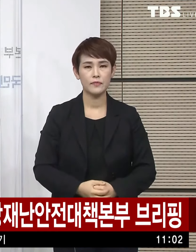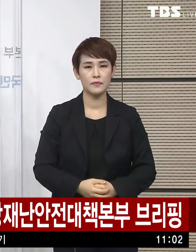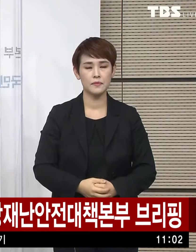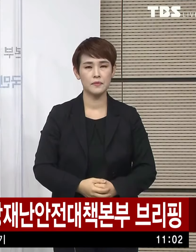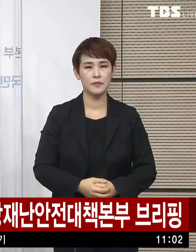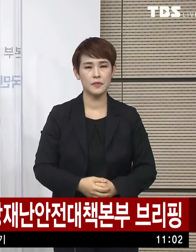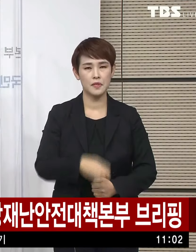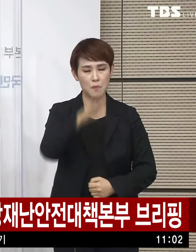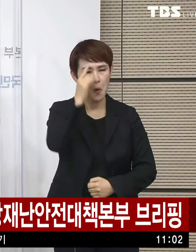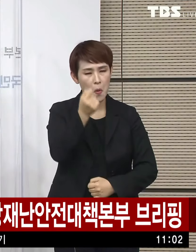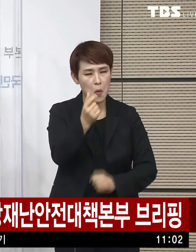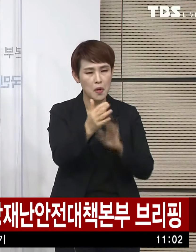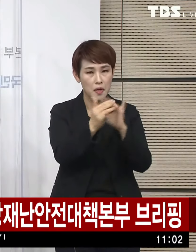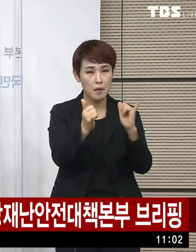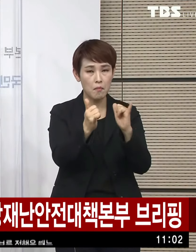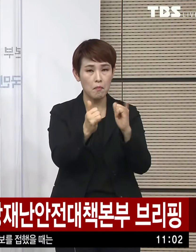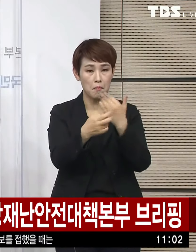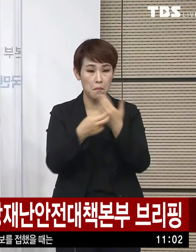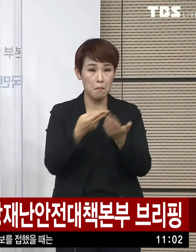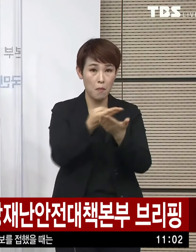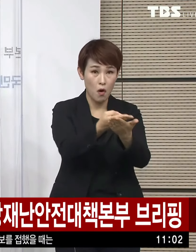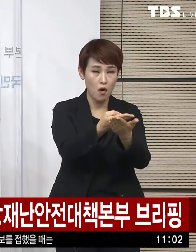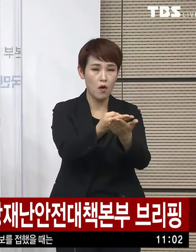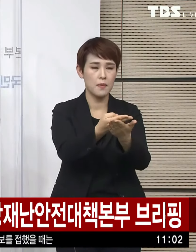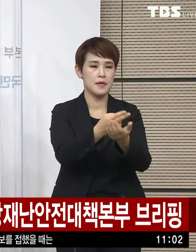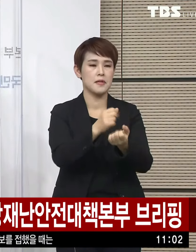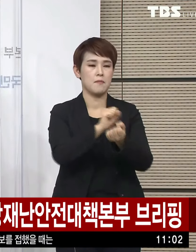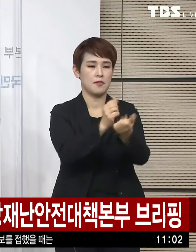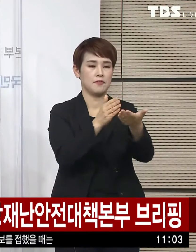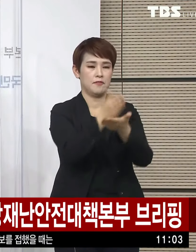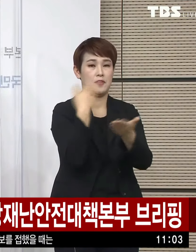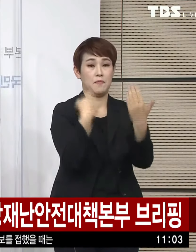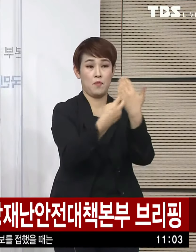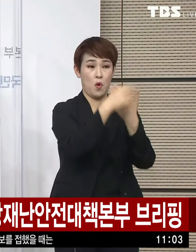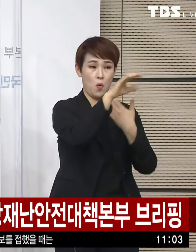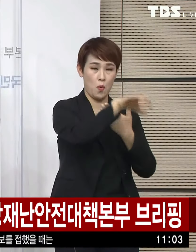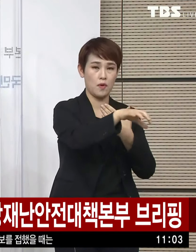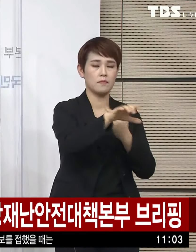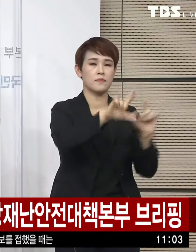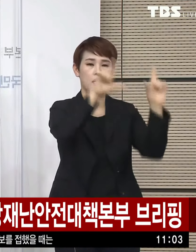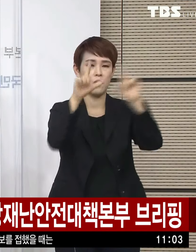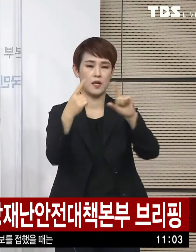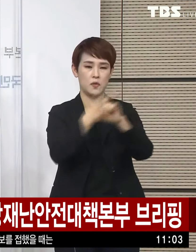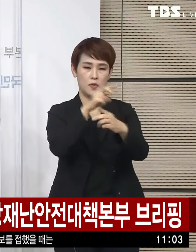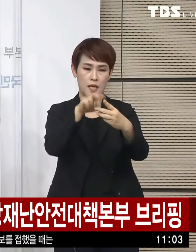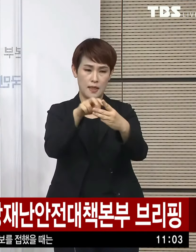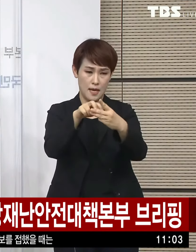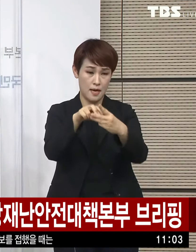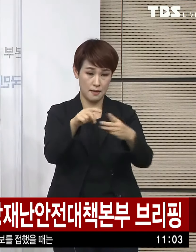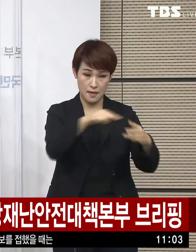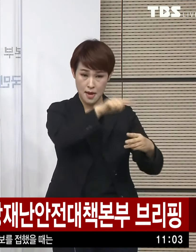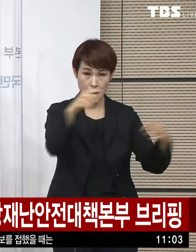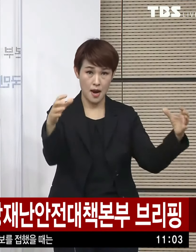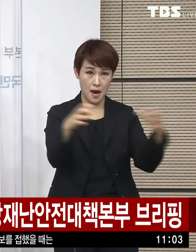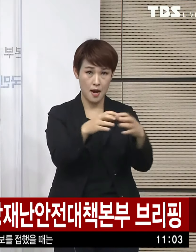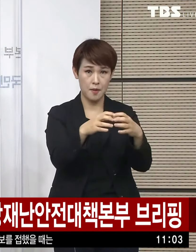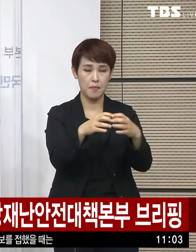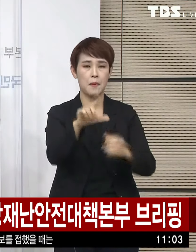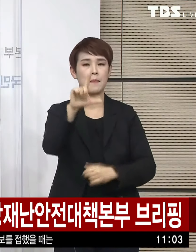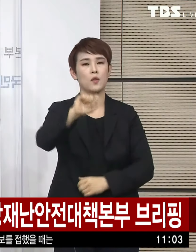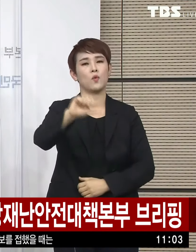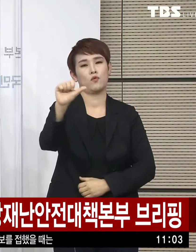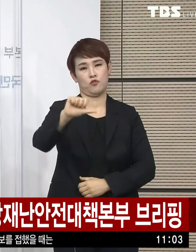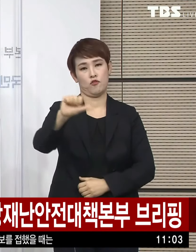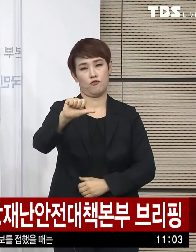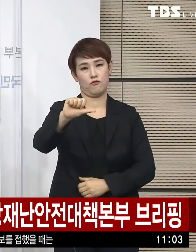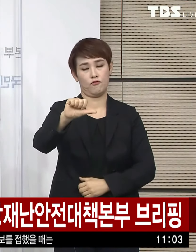중등증 경증 환자를 위한 병상도 감염병 전담병원과 생활치료센터를 합하여 현재 약